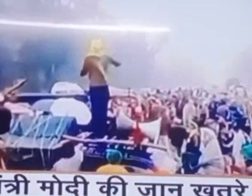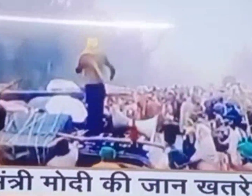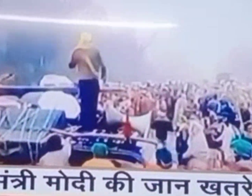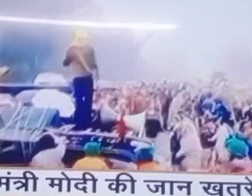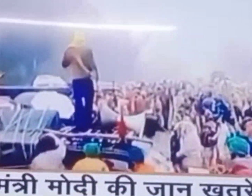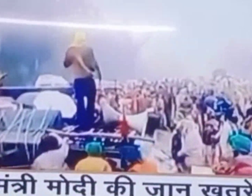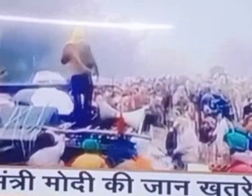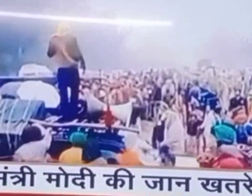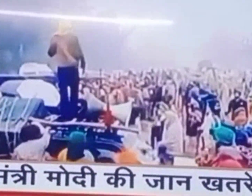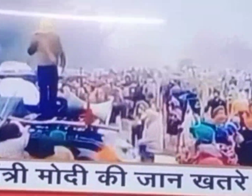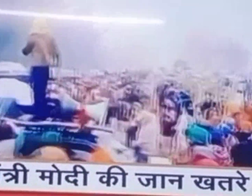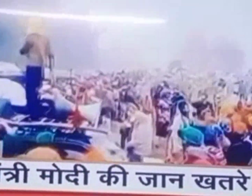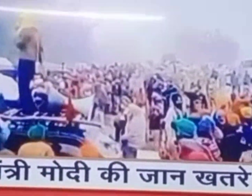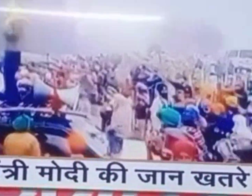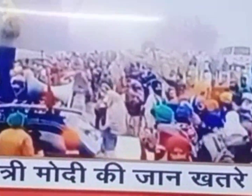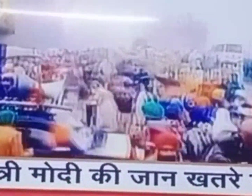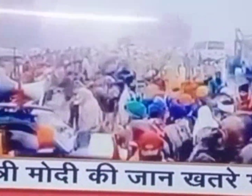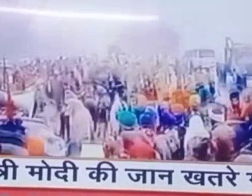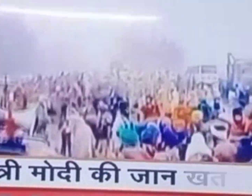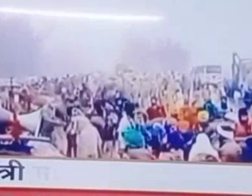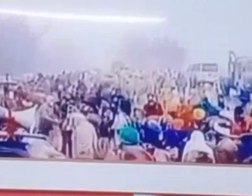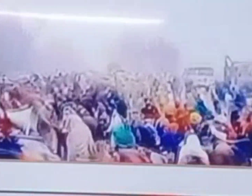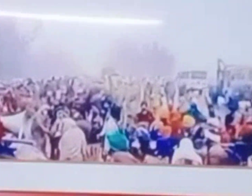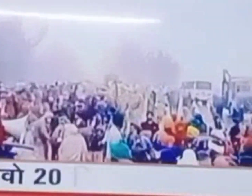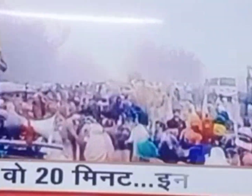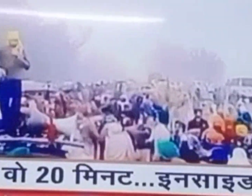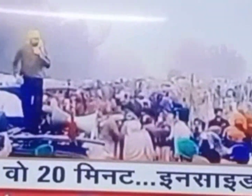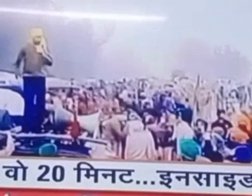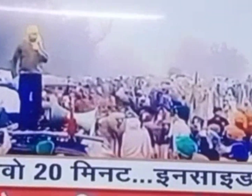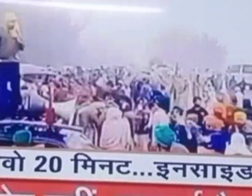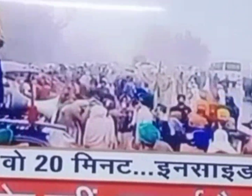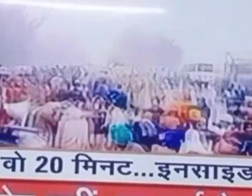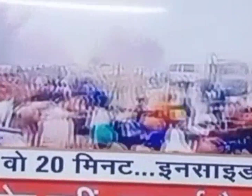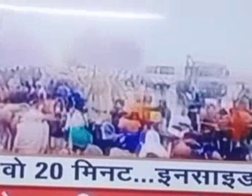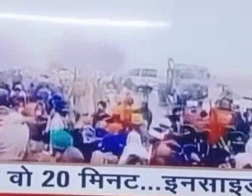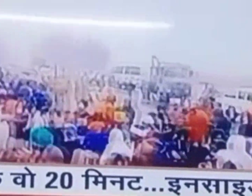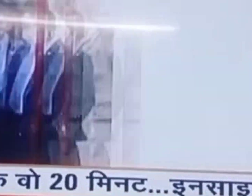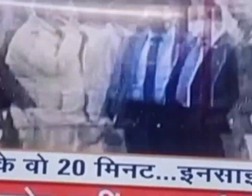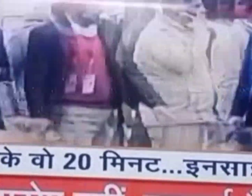कौन थे वो प्रदर्शनकारी जिन्होंने रास्ता रोक रखा था? डीजीपी ने जब सड़क का रास्ता क्लियर